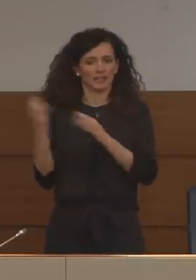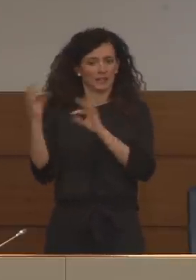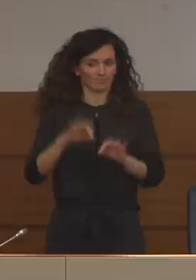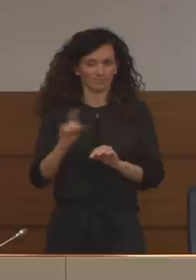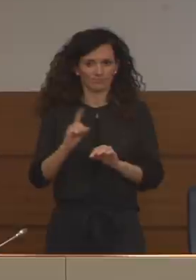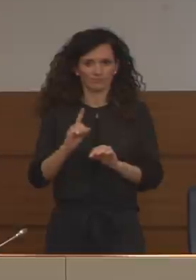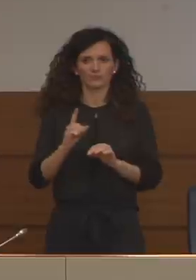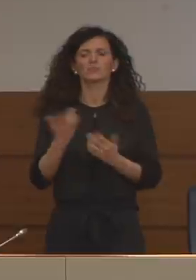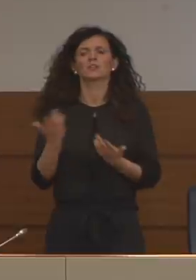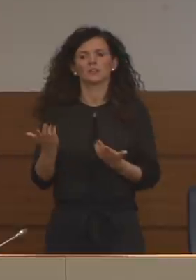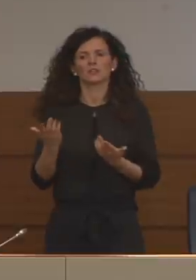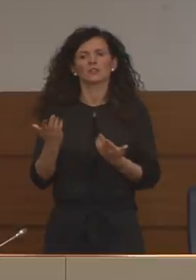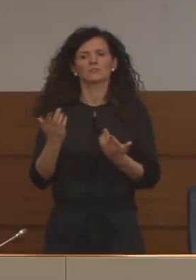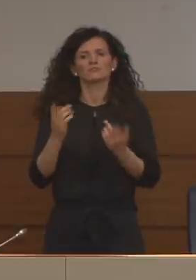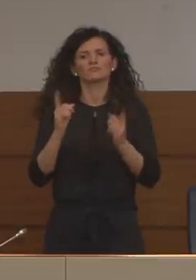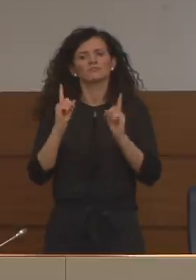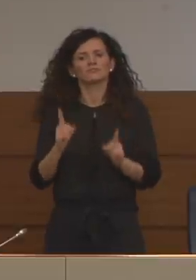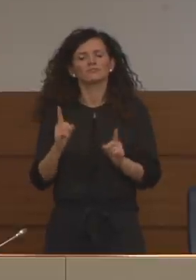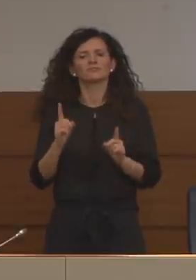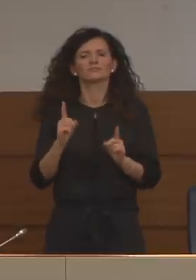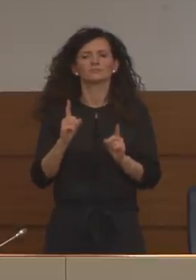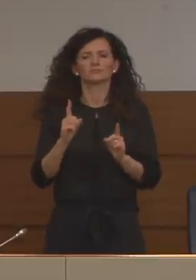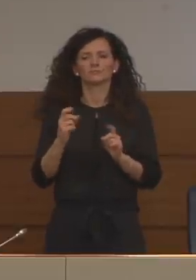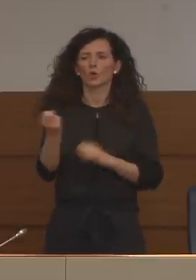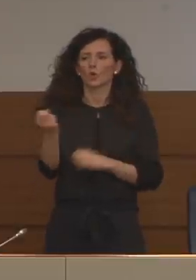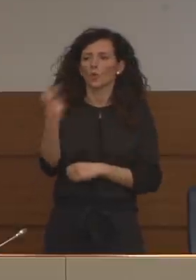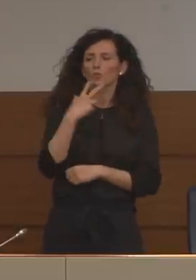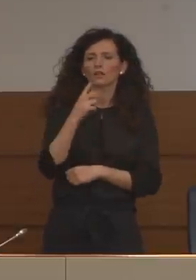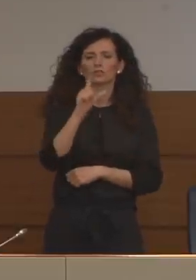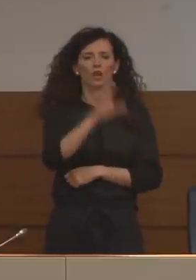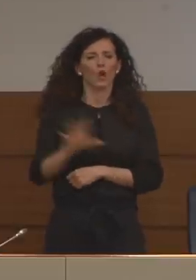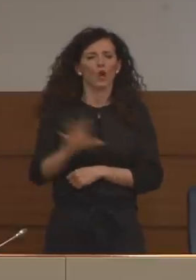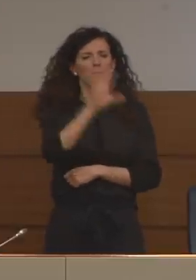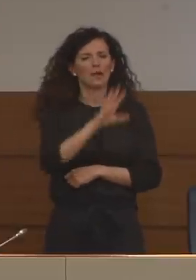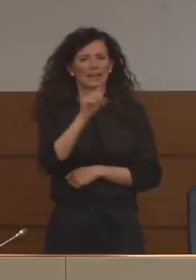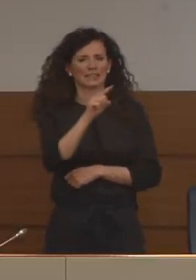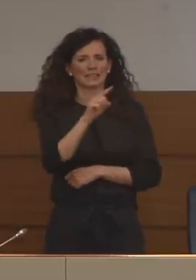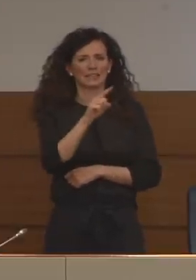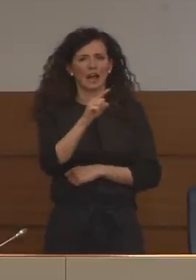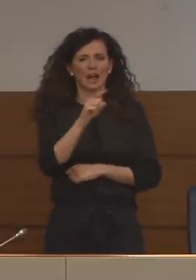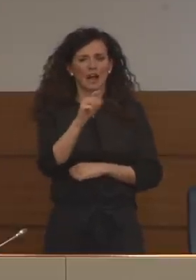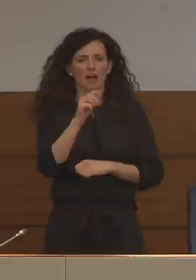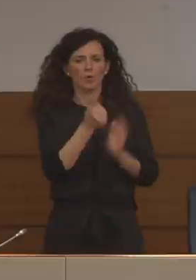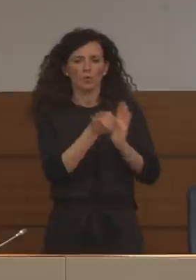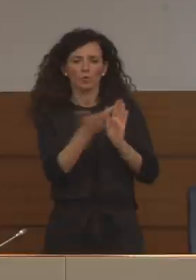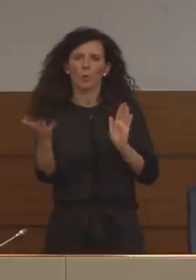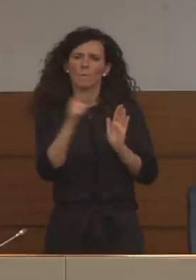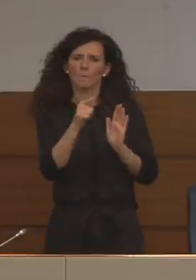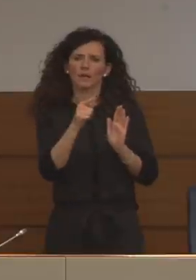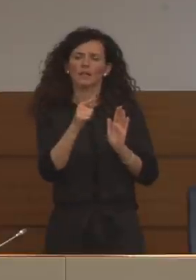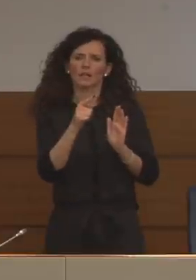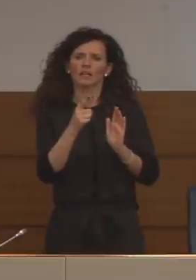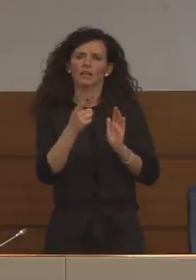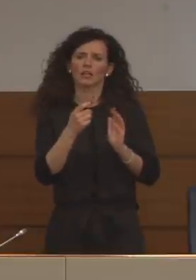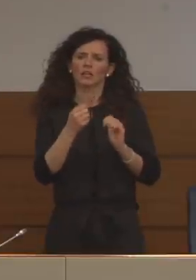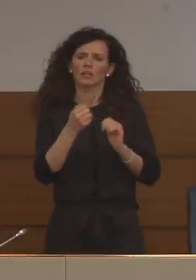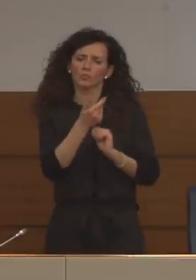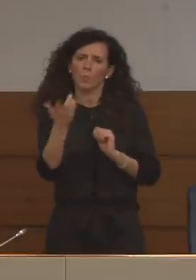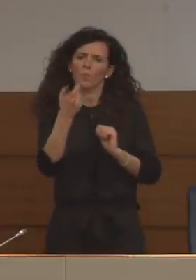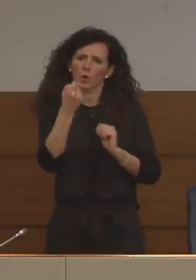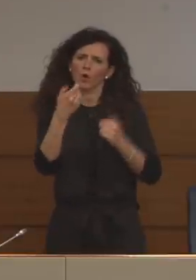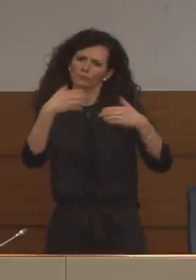avete visto anche dalle comunicazioni della regione lombardia è un trend in ribasso registriamo questo